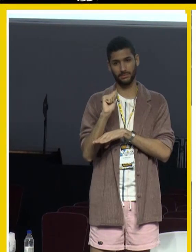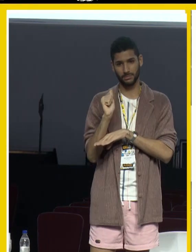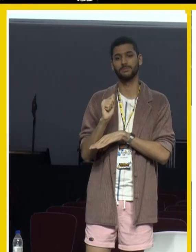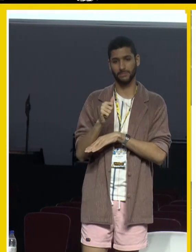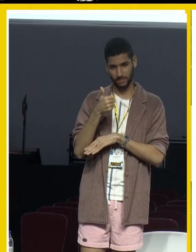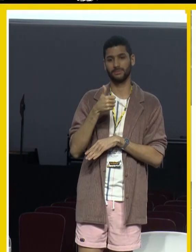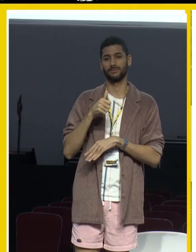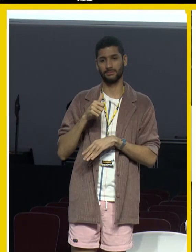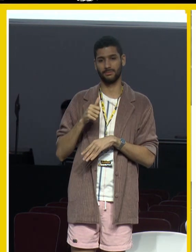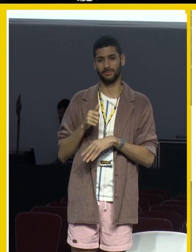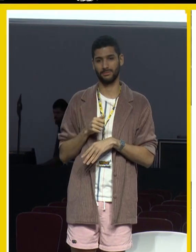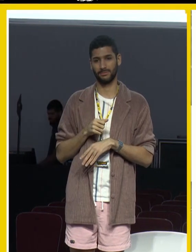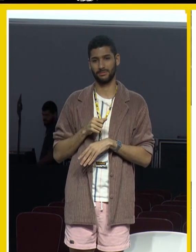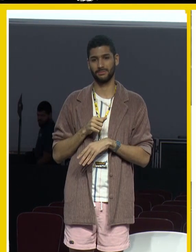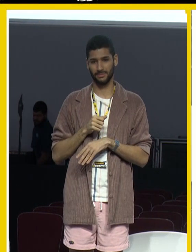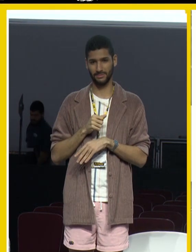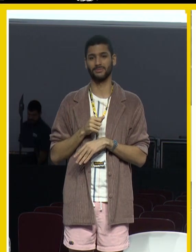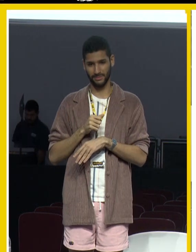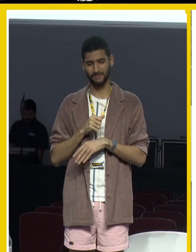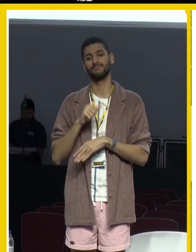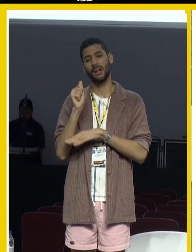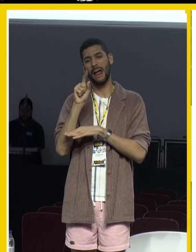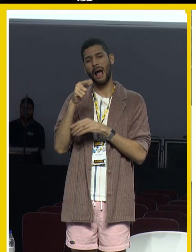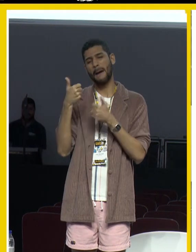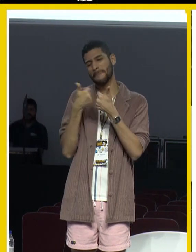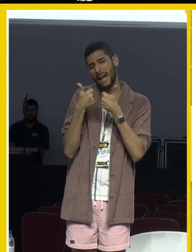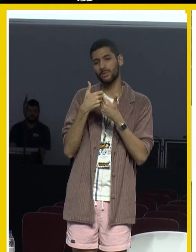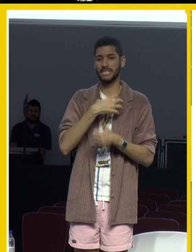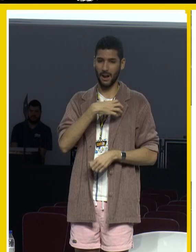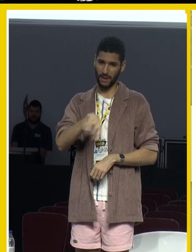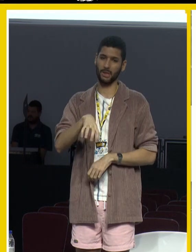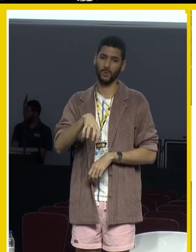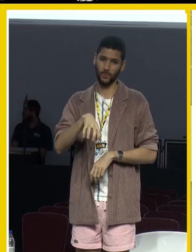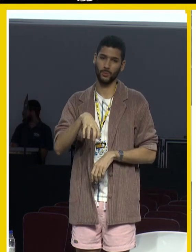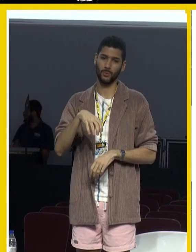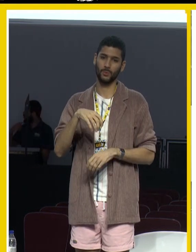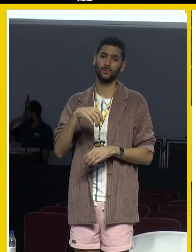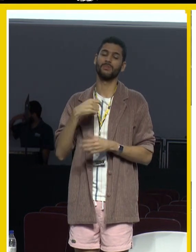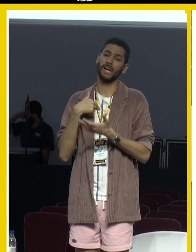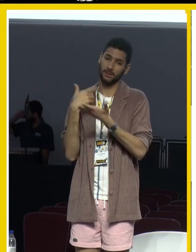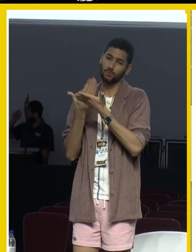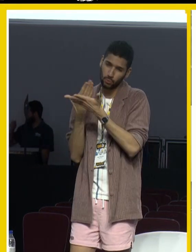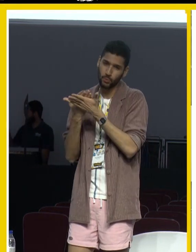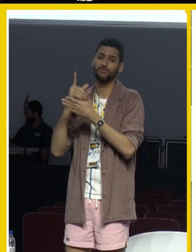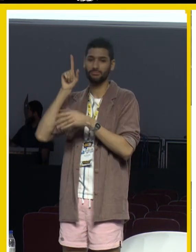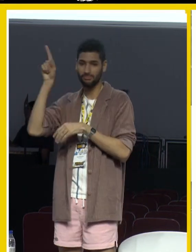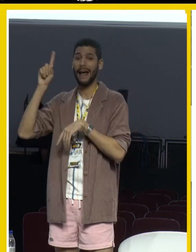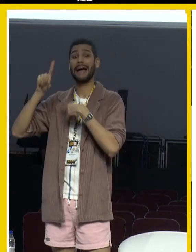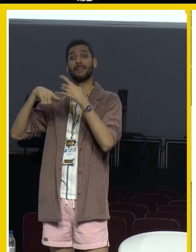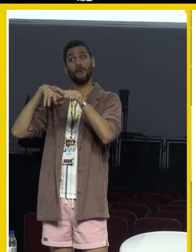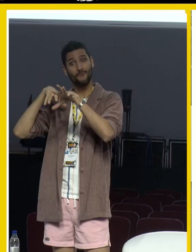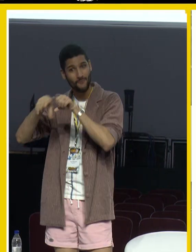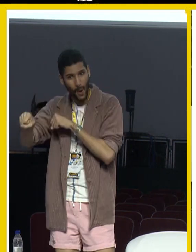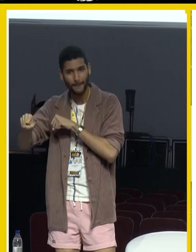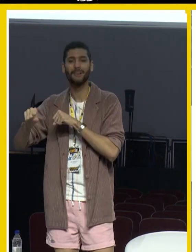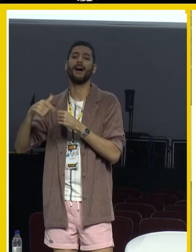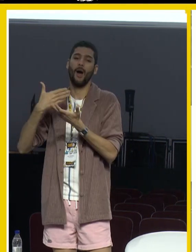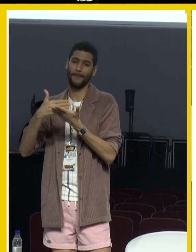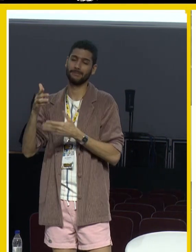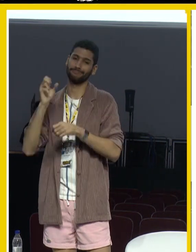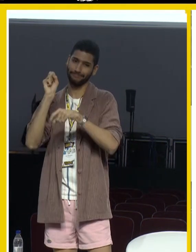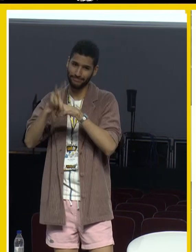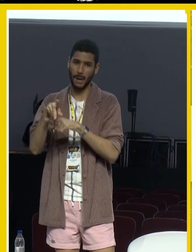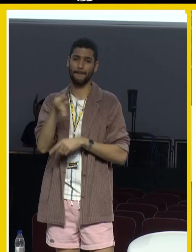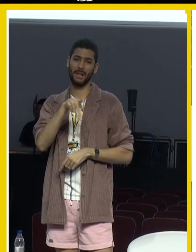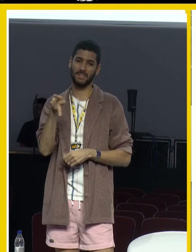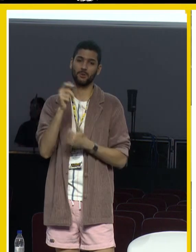amargosa amargosa o nome da cidade foi de pé de salvador eu estudei lá depois